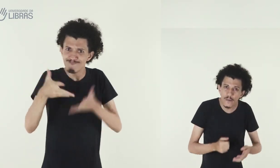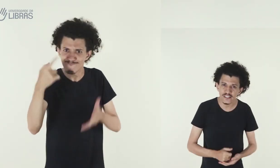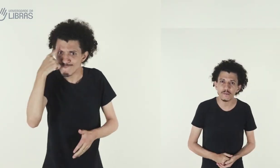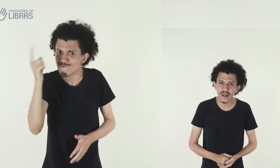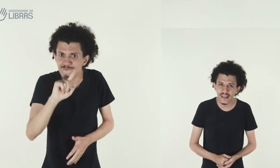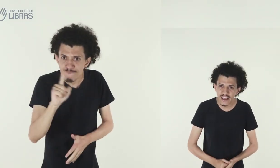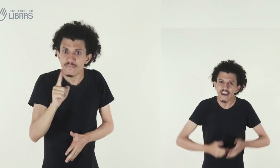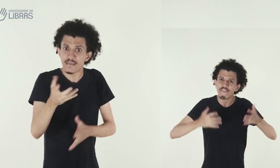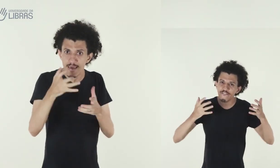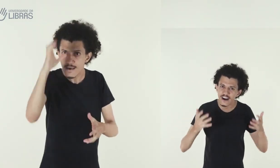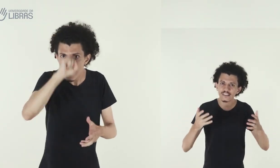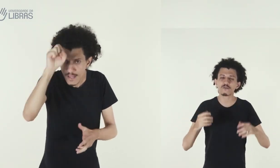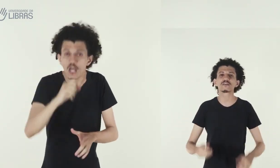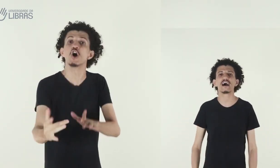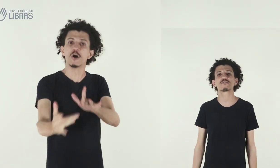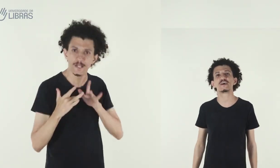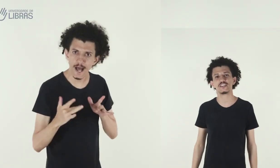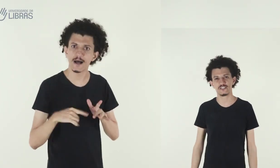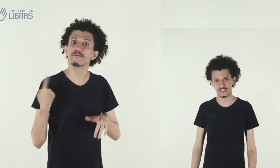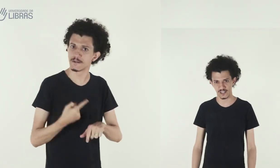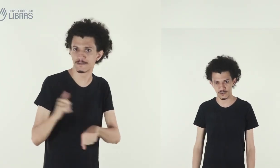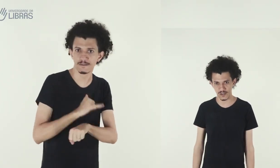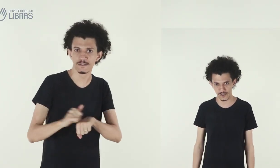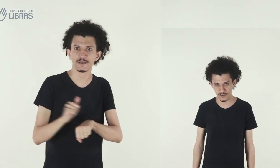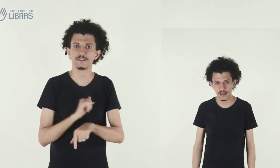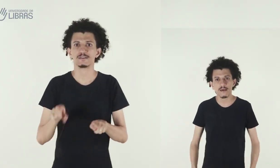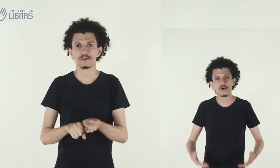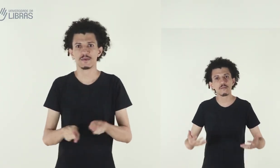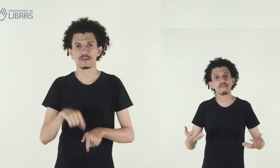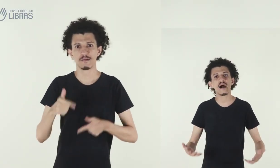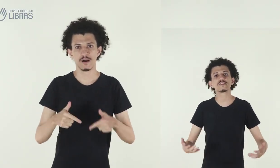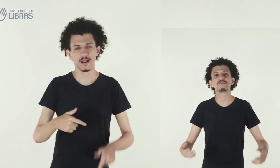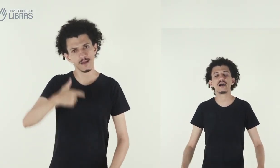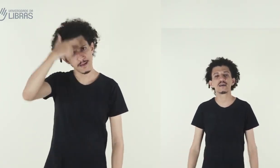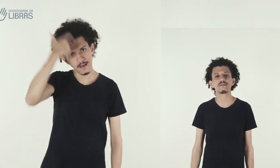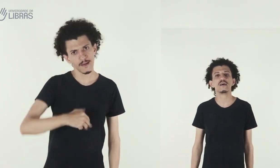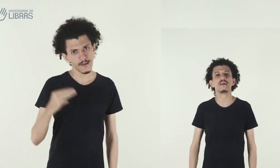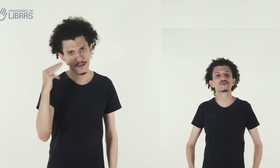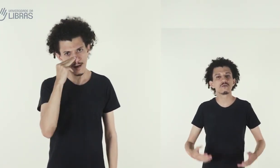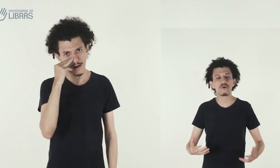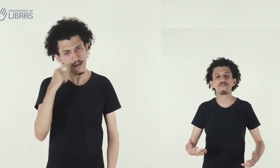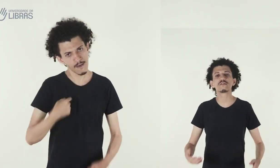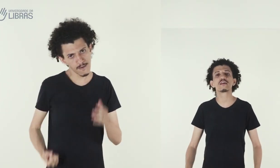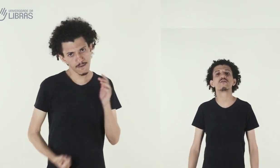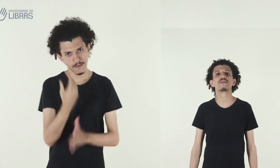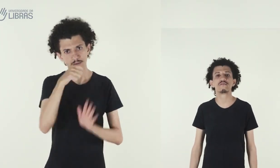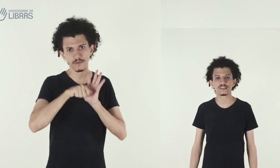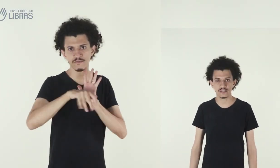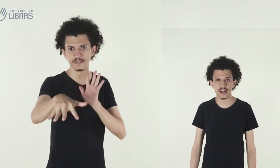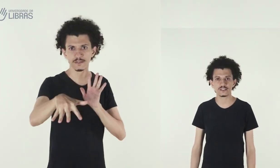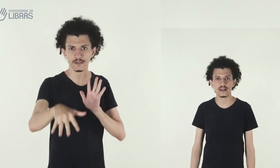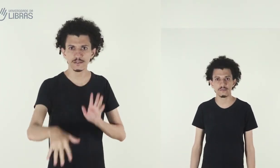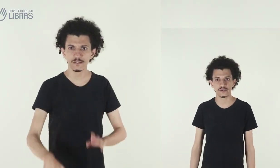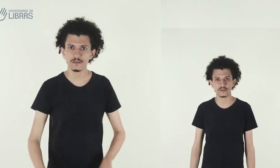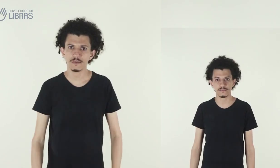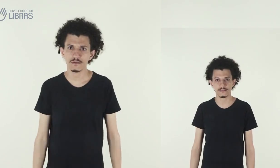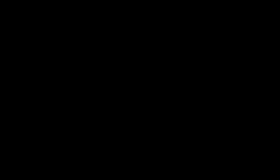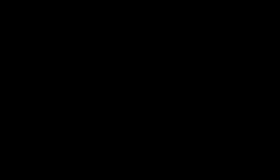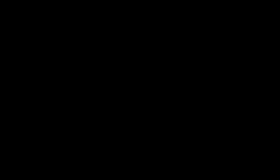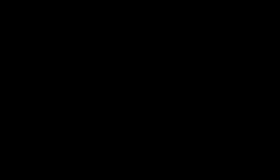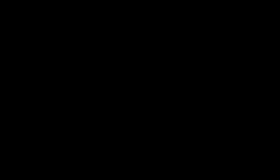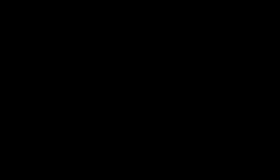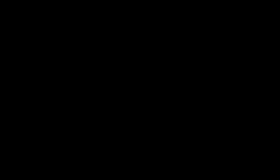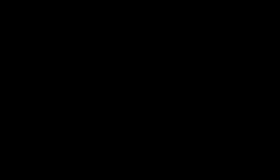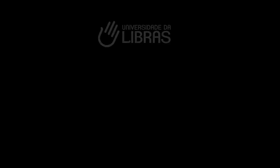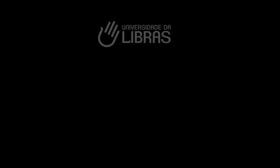quer realmente aprender, faça contato com a gente dizendo isso. Meu nome é Madison Barreto e eu sou o cofundador da Universidade da Libras.